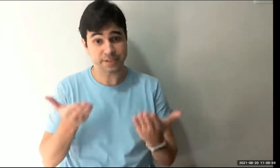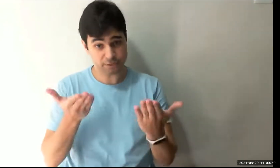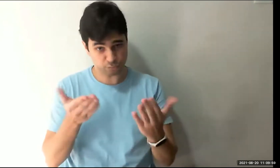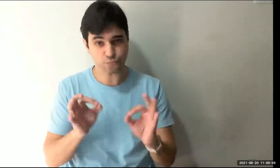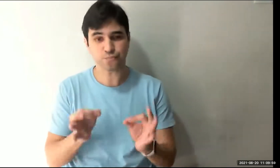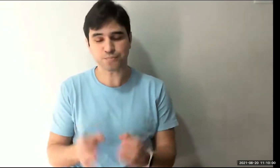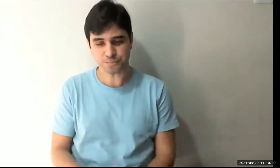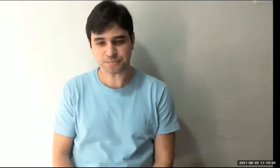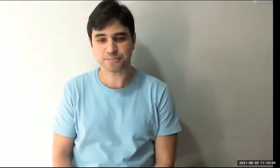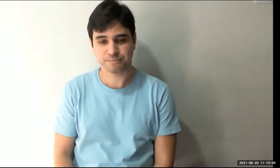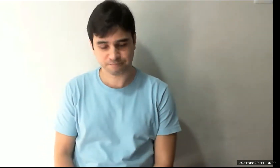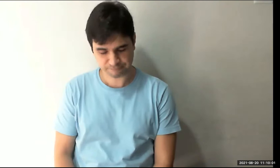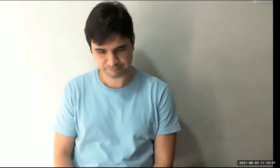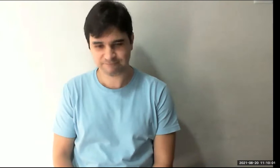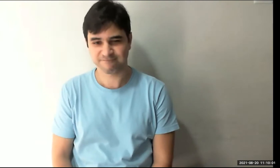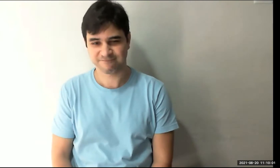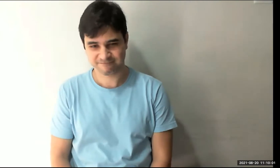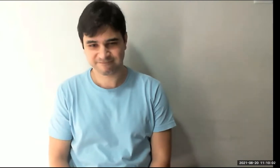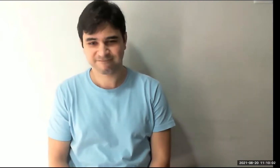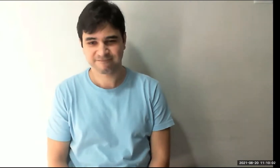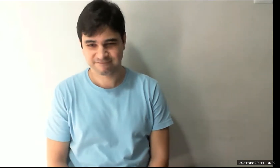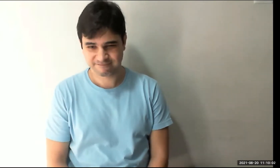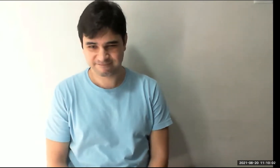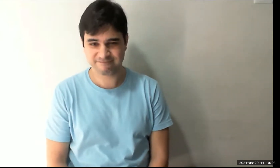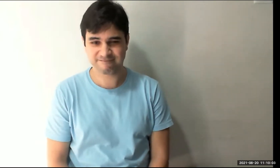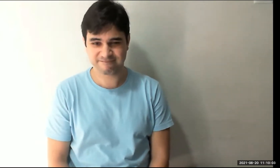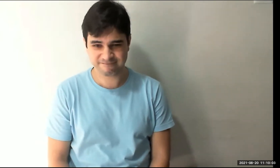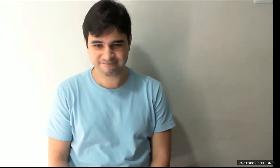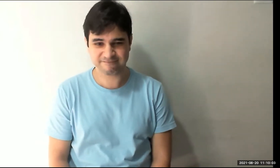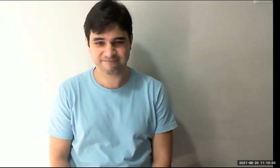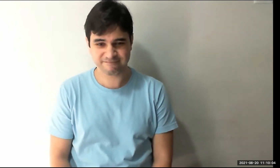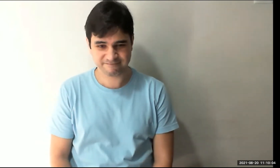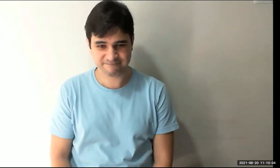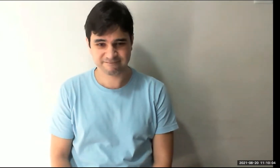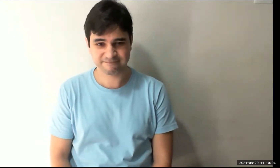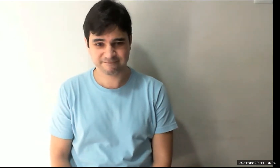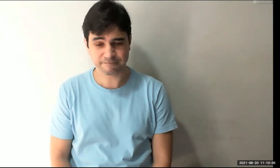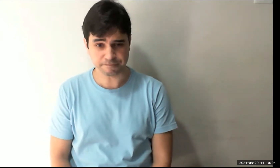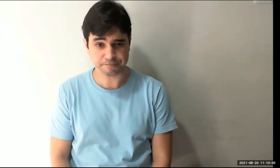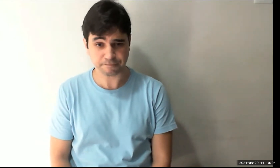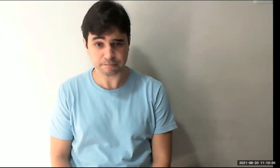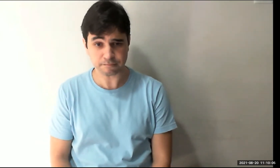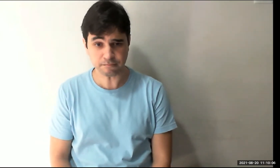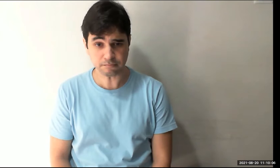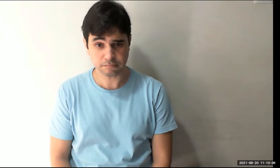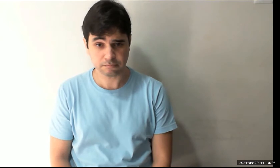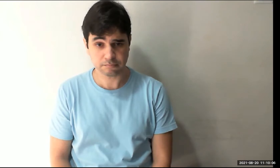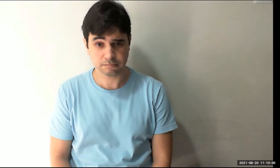Certo, entendi. Penso E o Marcos seria Vinícius está muito concordando também, ele está concordando. Eu seria muito concordo, eu acho que interessante. tem que ser assim. Então, a diretora do